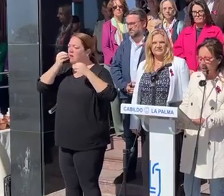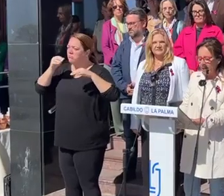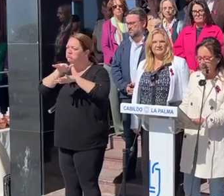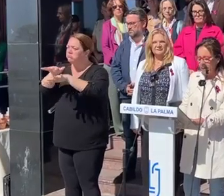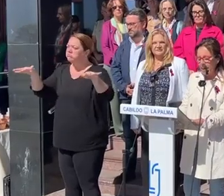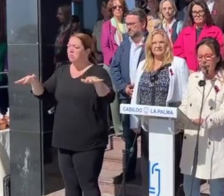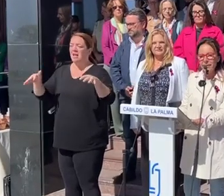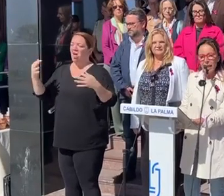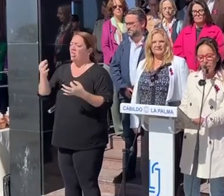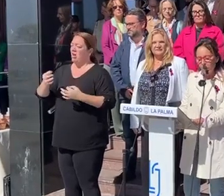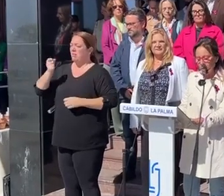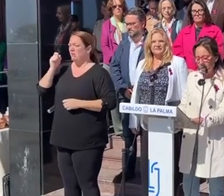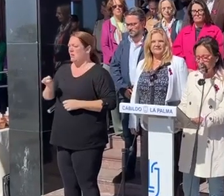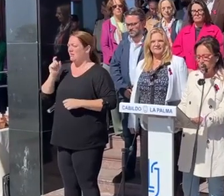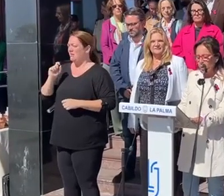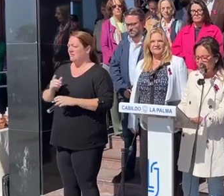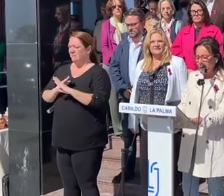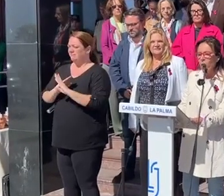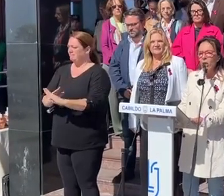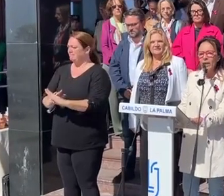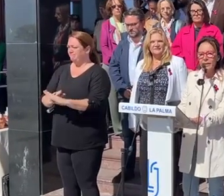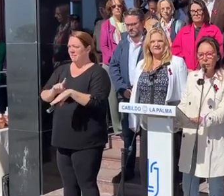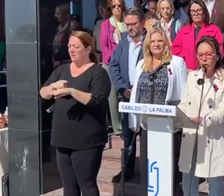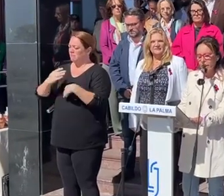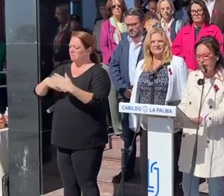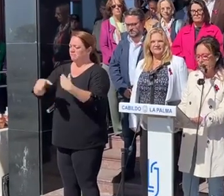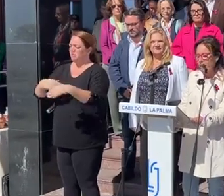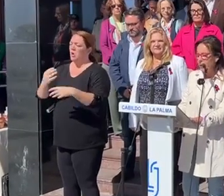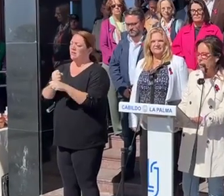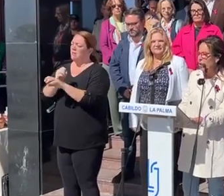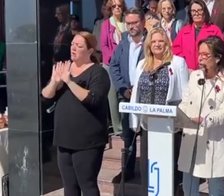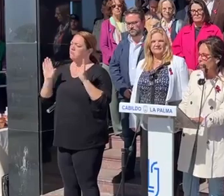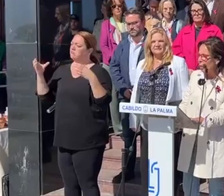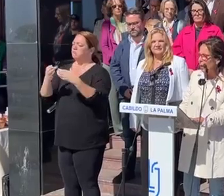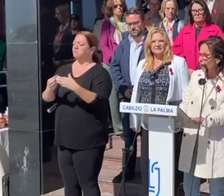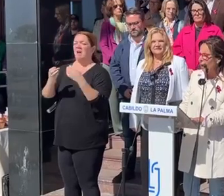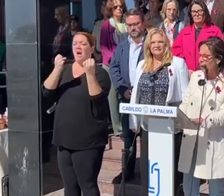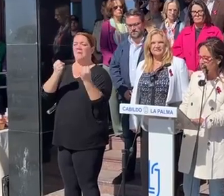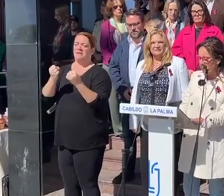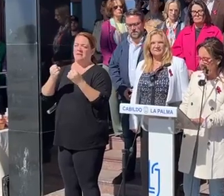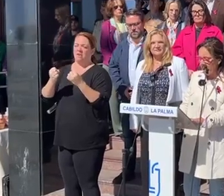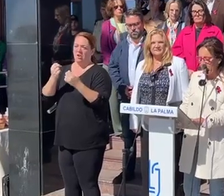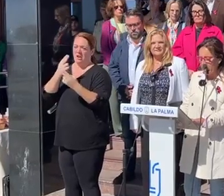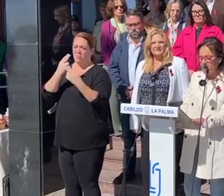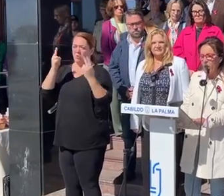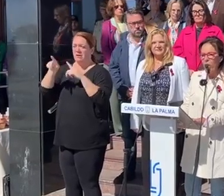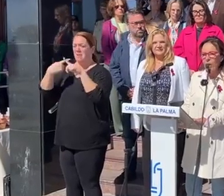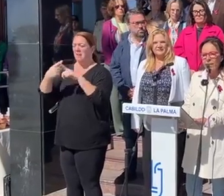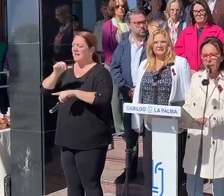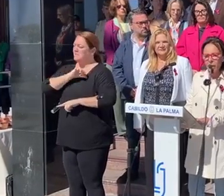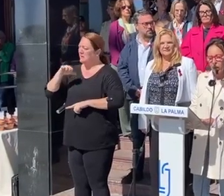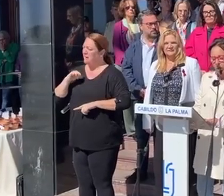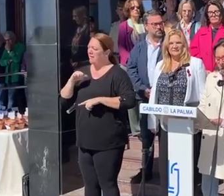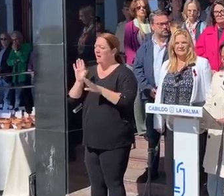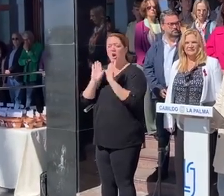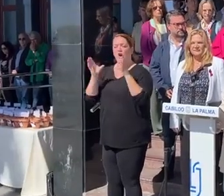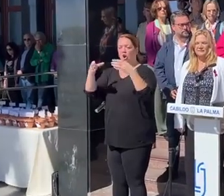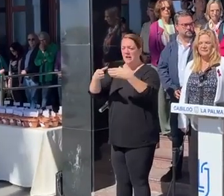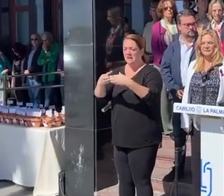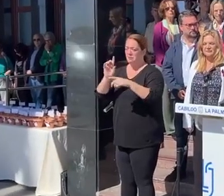debe ser constante en el tiempo y un trabajo colectivo entre administraciones públicas y privadas,